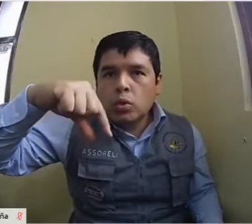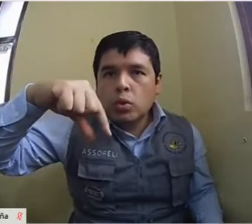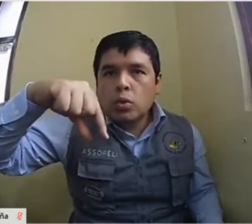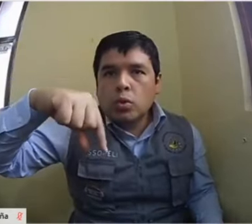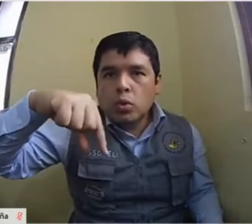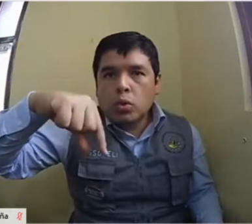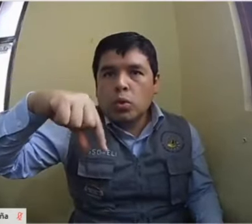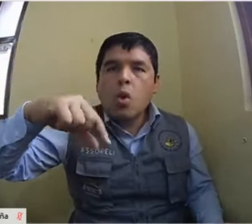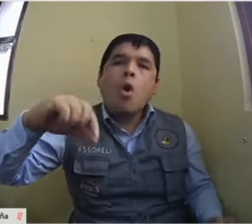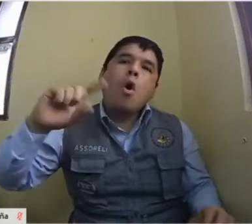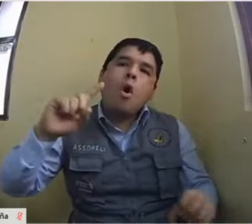Q,